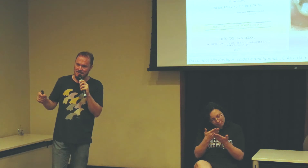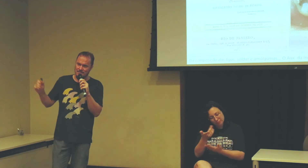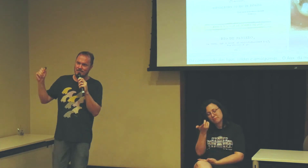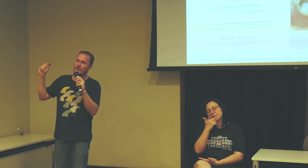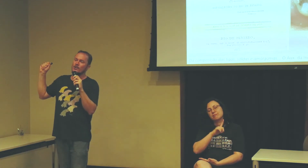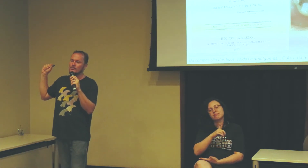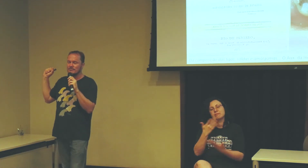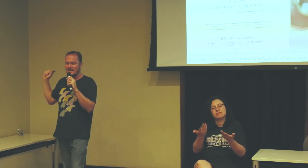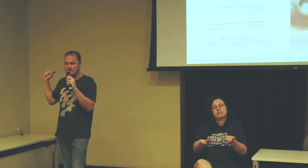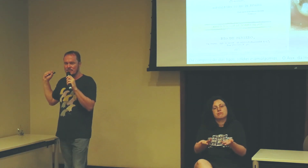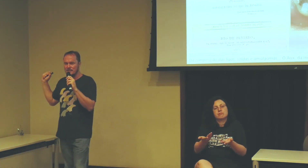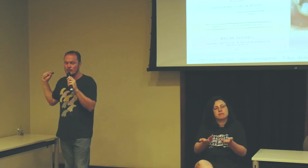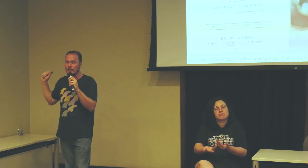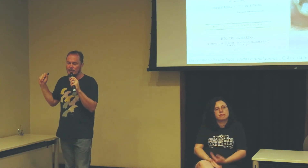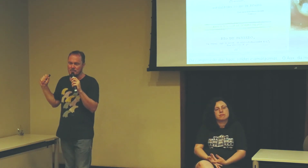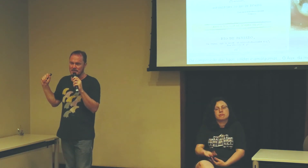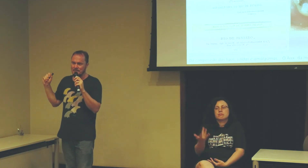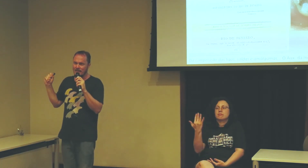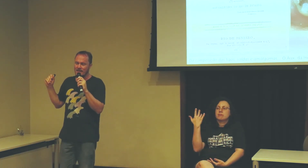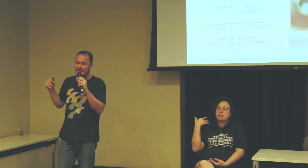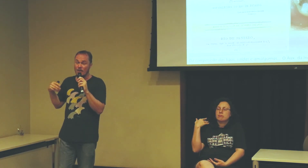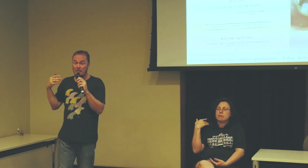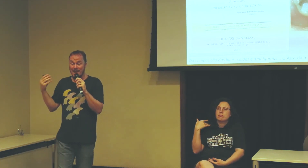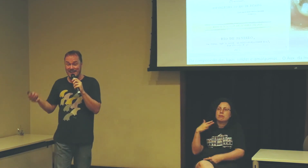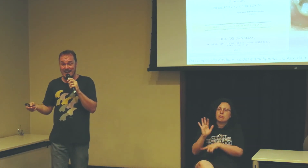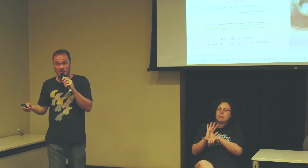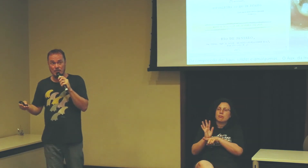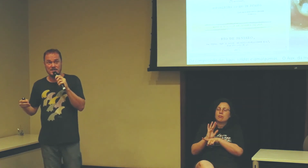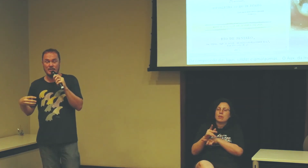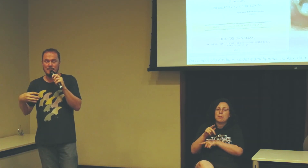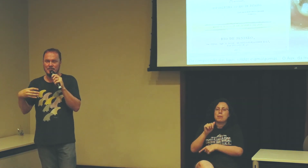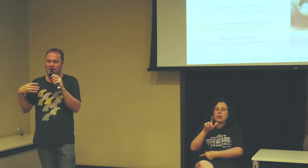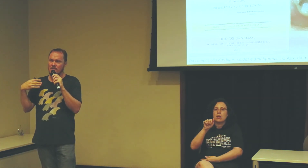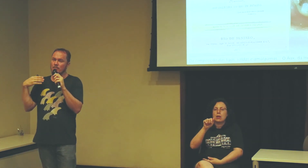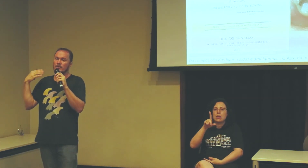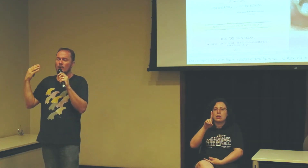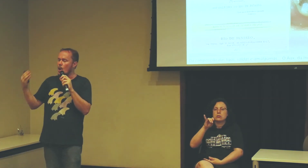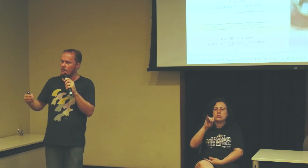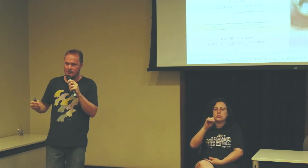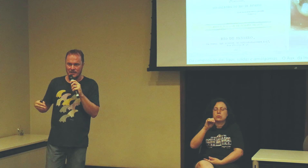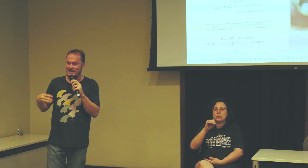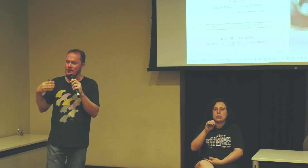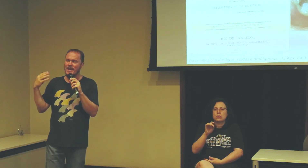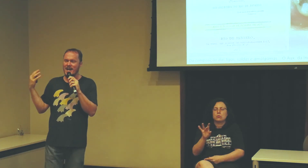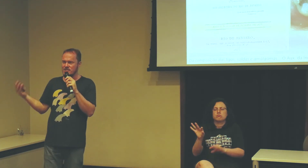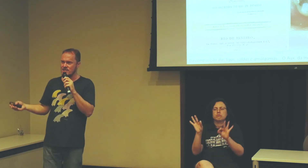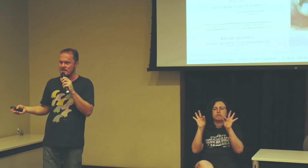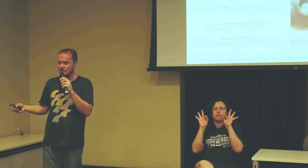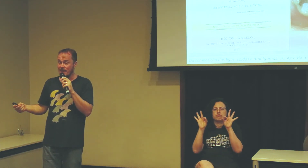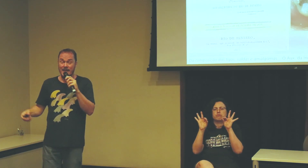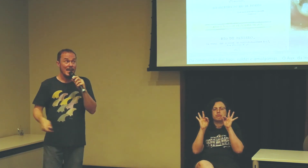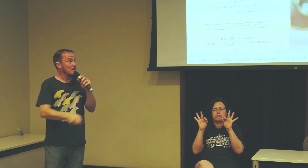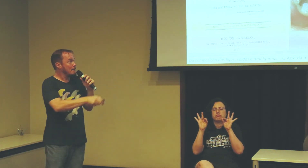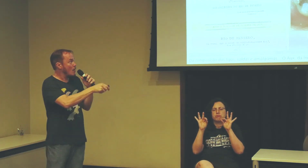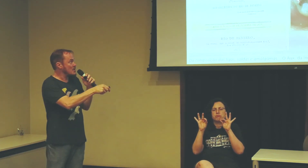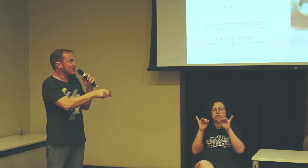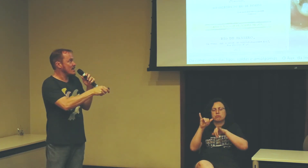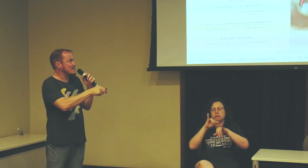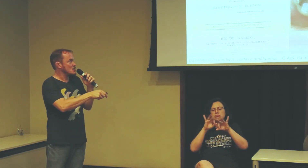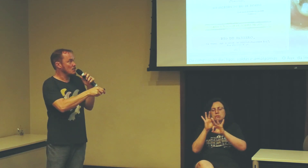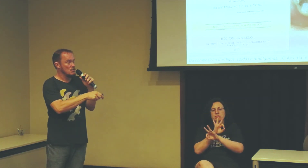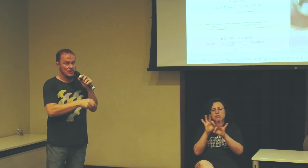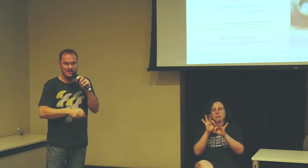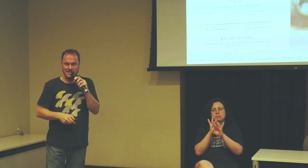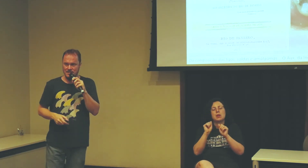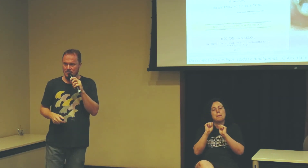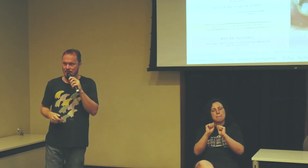aí até volto nesse momento do filme. Né, o paládio, por ser um elemento químico muito nobre, por ele não reagir, ele pode ter